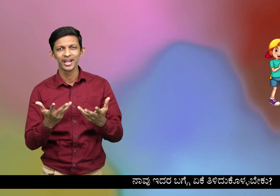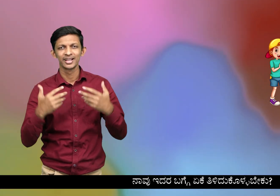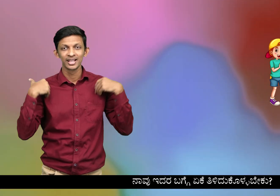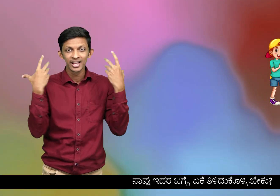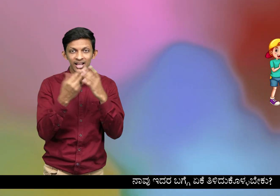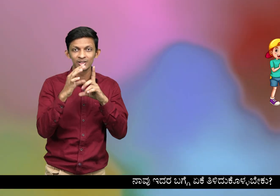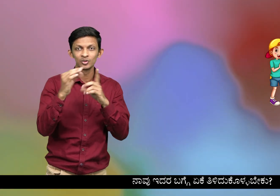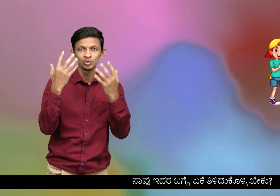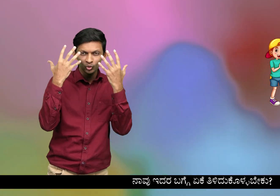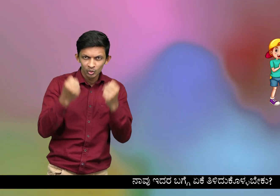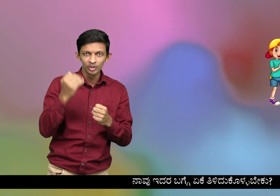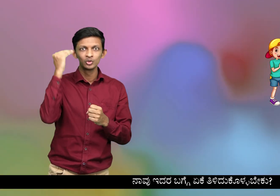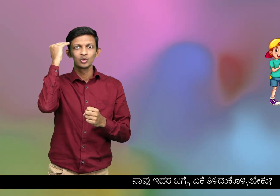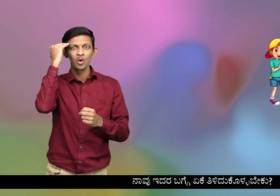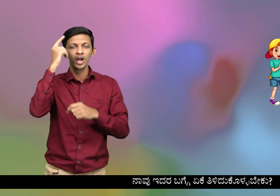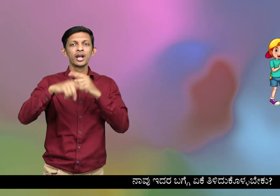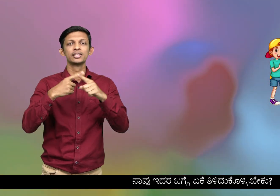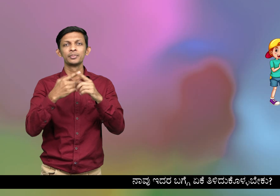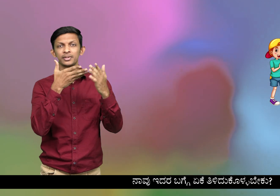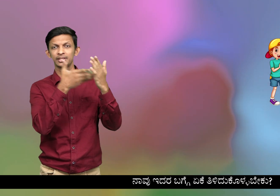ನಾವು ಇದರ ಬಗ್ಗೆ ಏಕೆ ತಿಳಿದುಕೊಳ್ಳಬೇಕು?